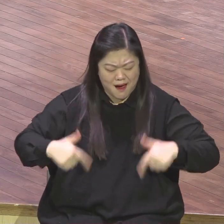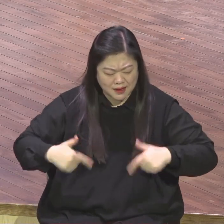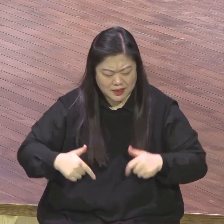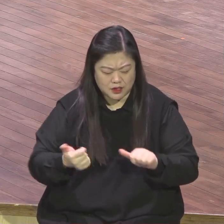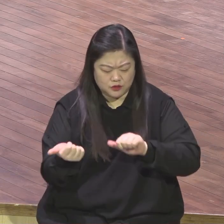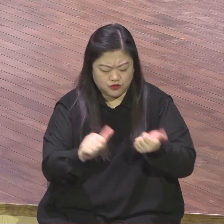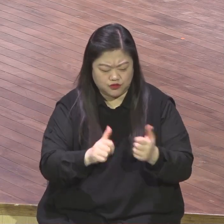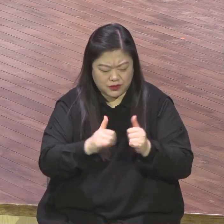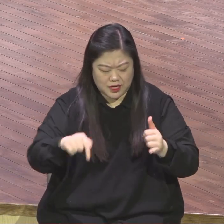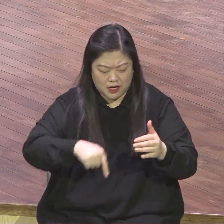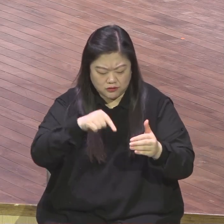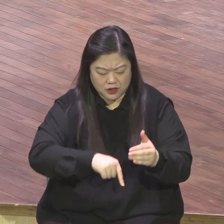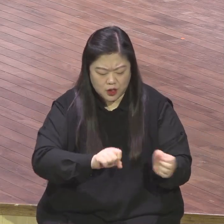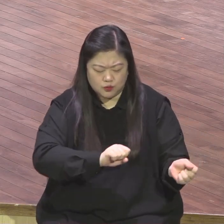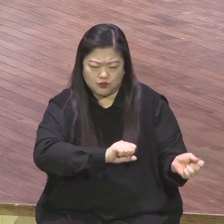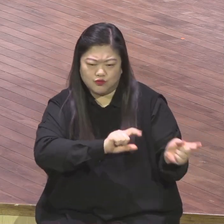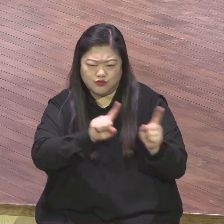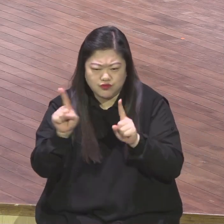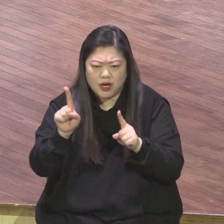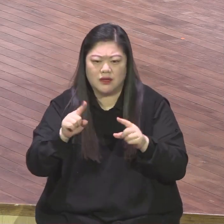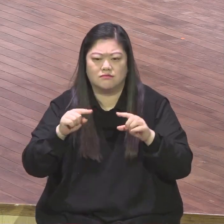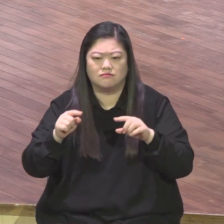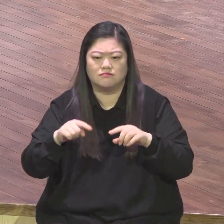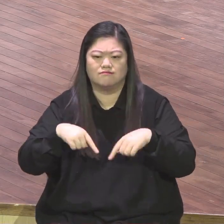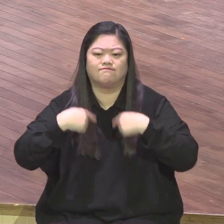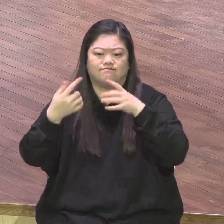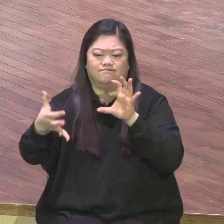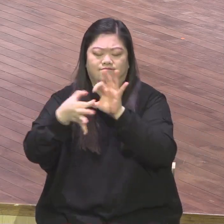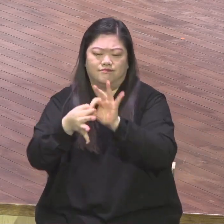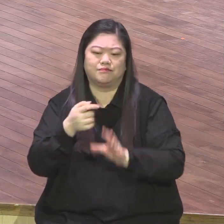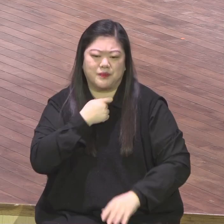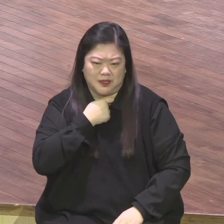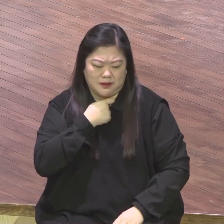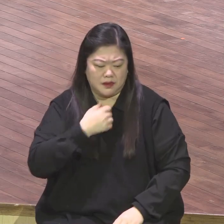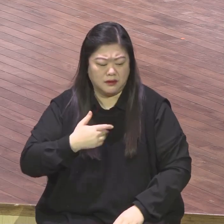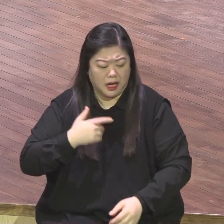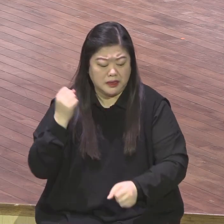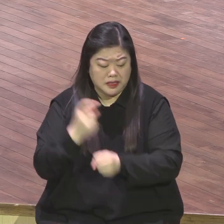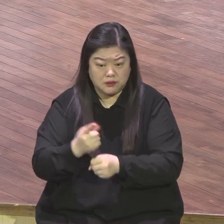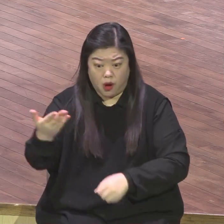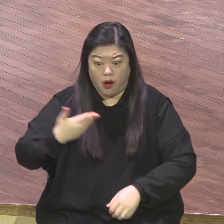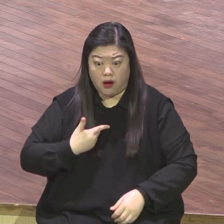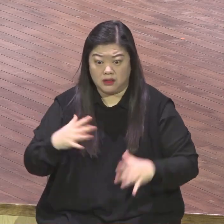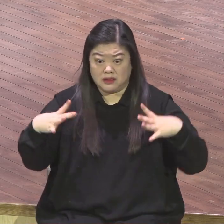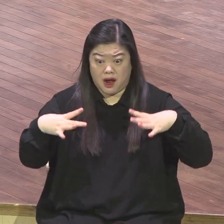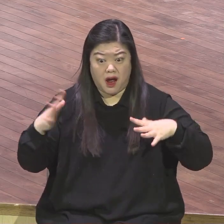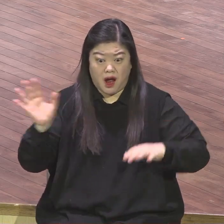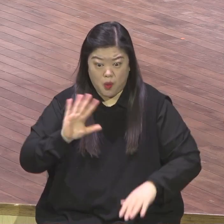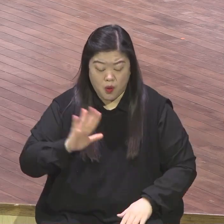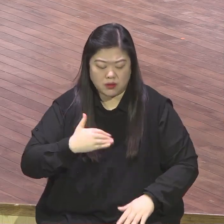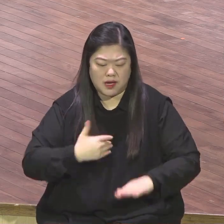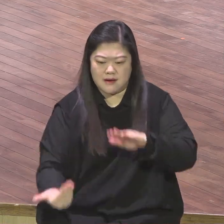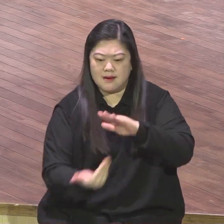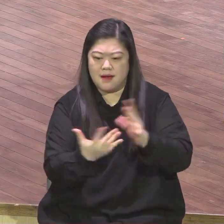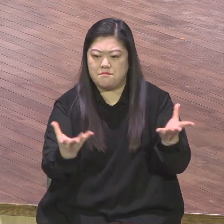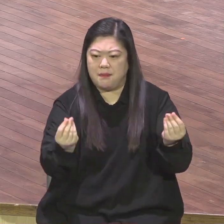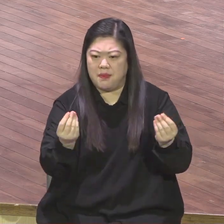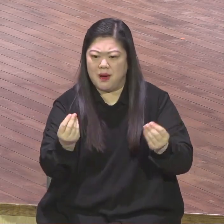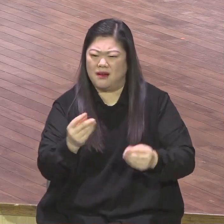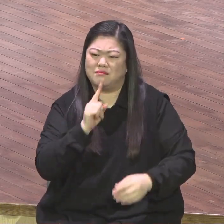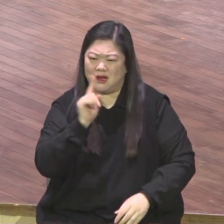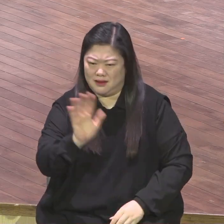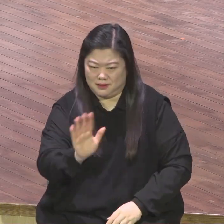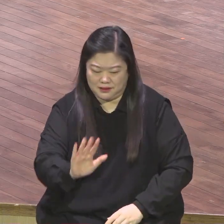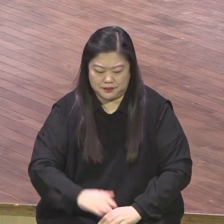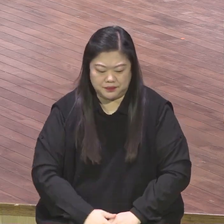죽은 자 가운데서 부활에 이르려 하노니 내가 이미 얻었다 함도 아니요 온전히 이루었다 함도 아니라